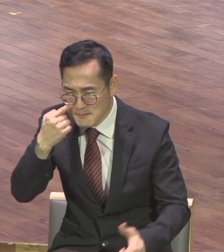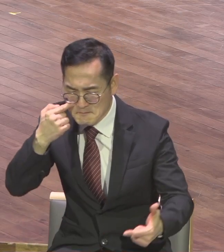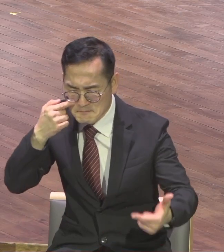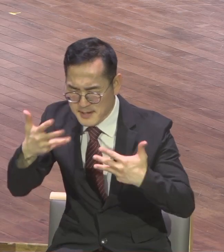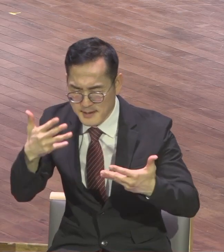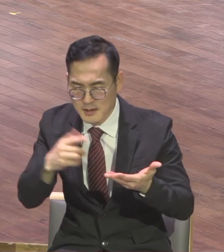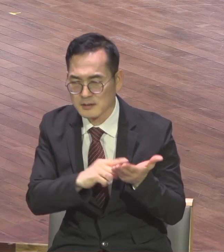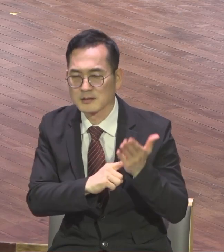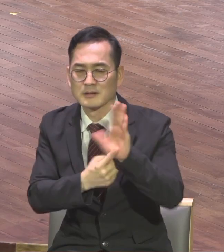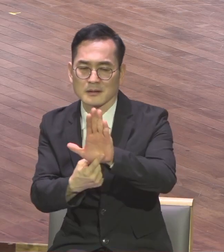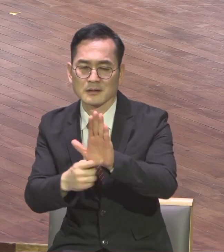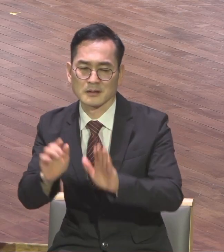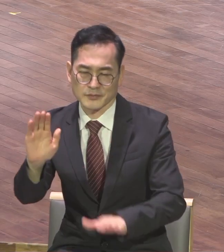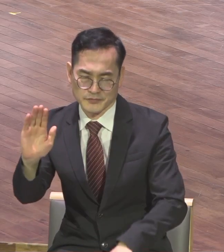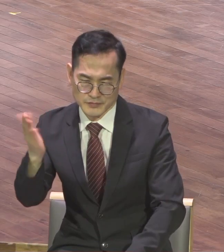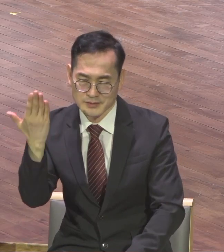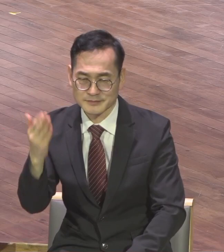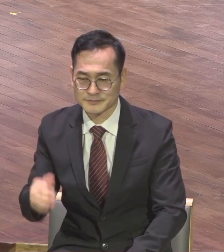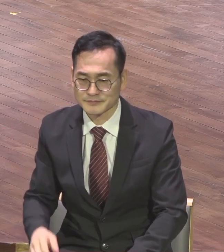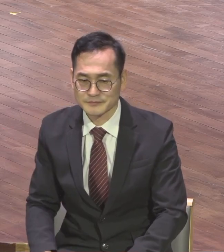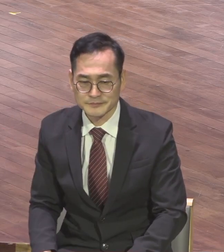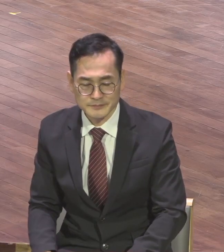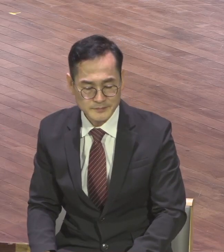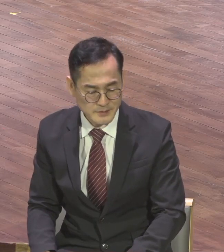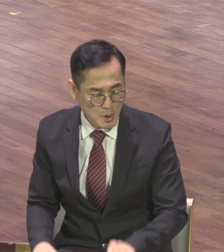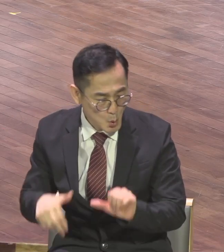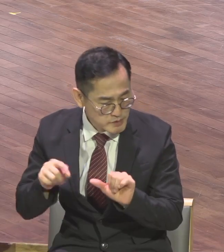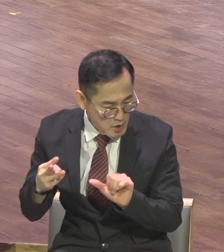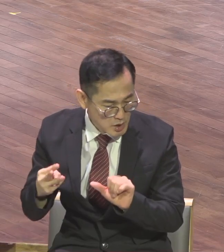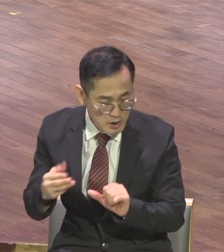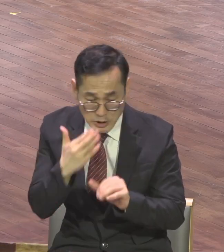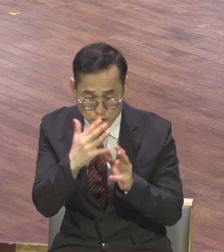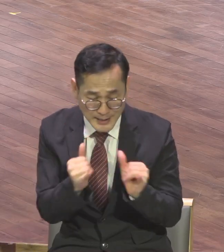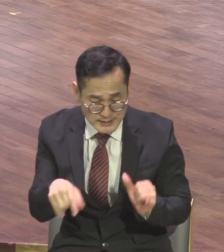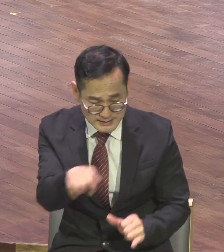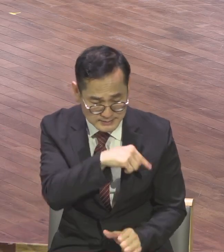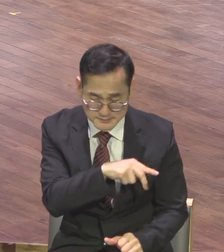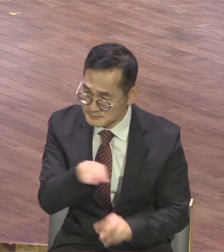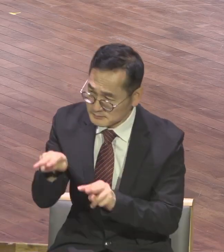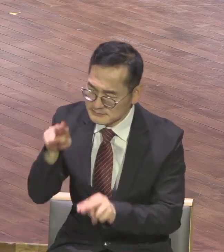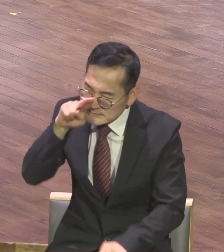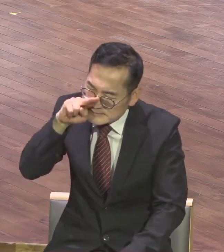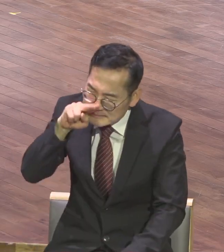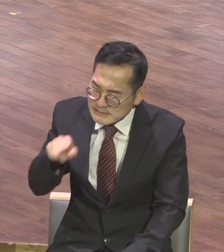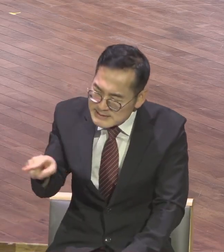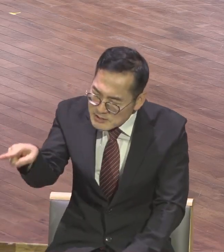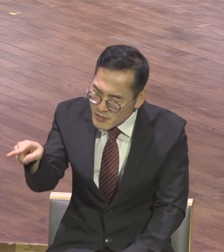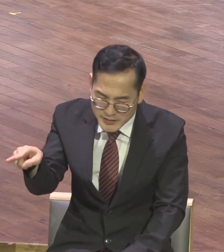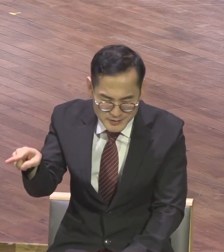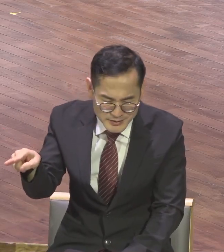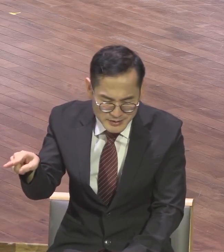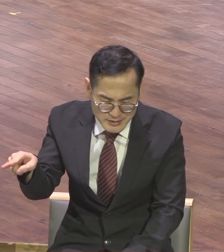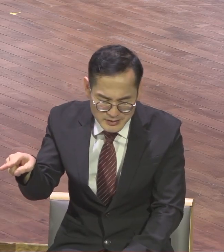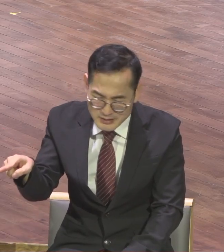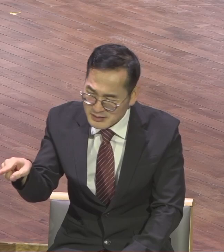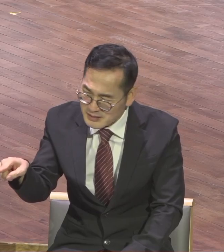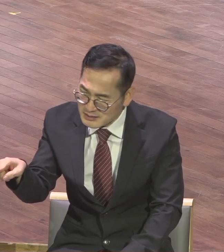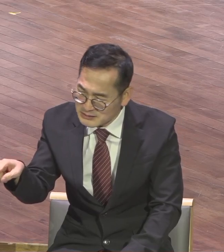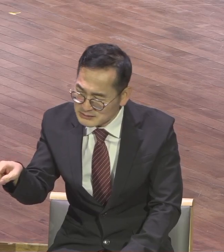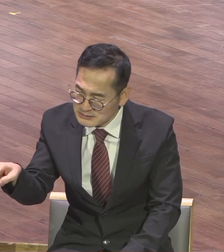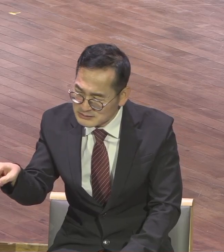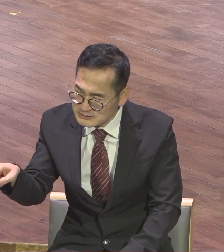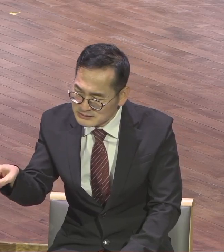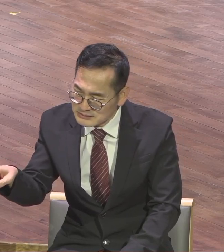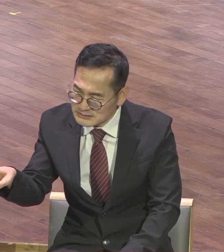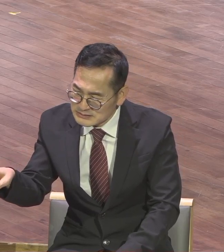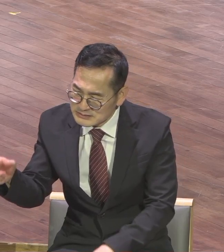있다. 자, 5절 봅니다. 그러나 유대인들은 시기하여 저자의 어떤 불량한 사람들을